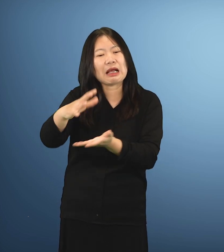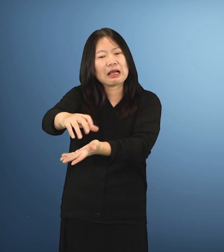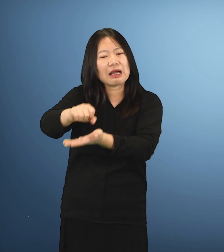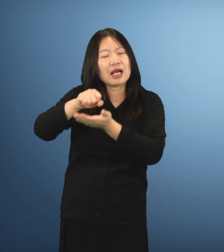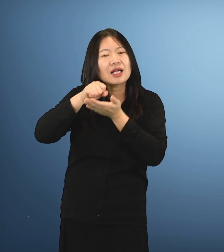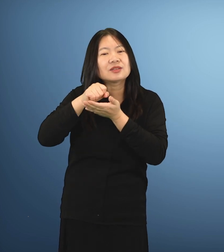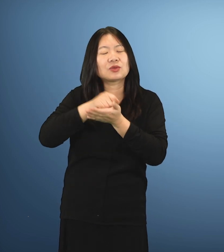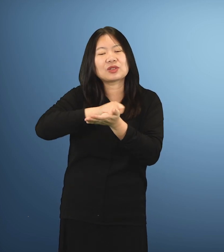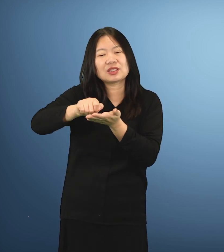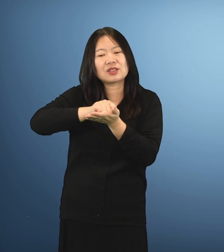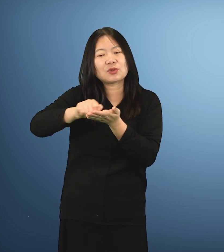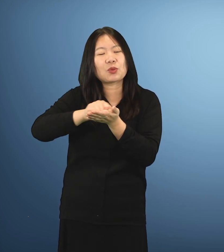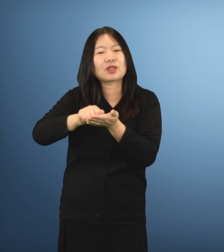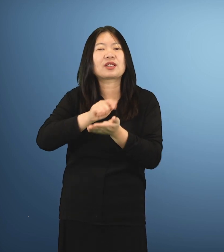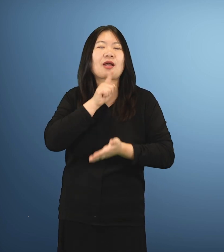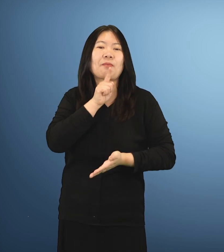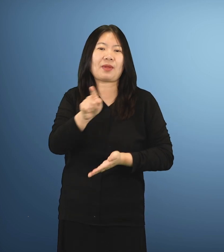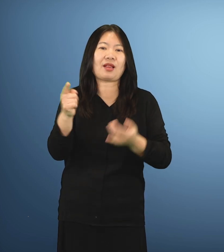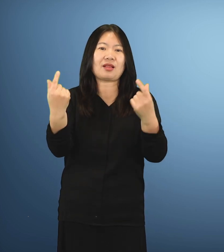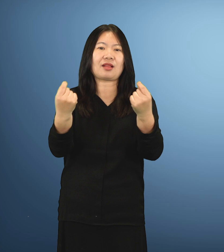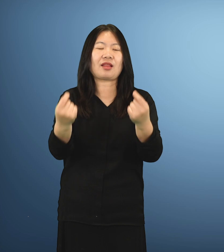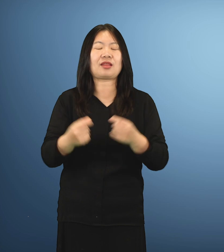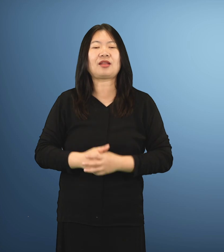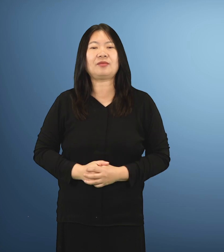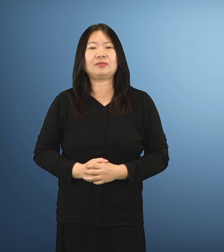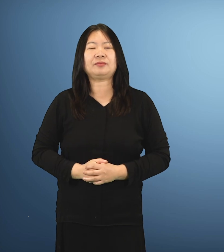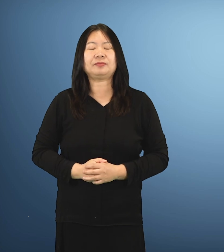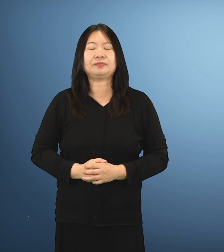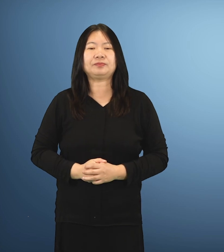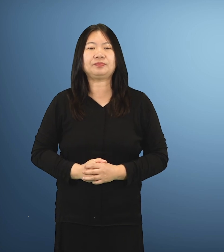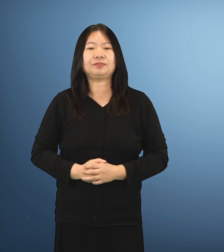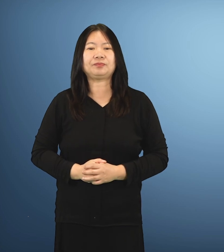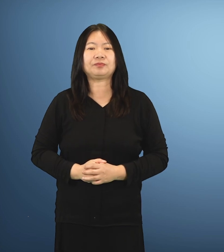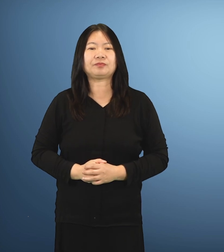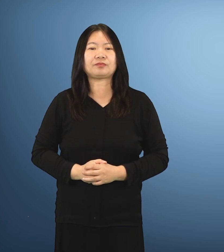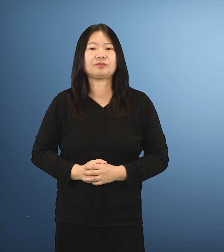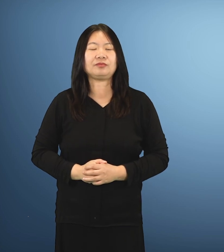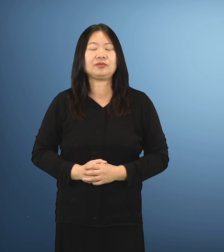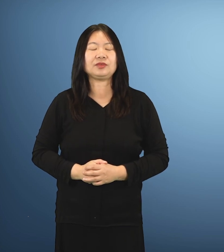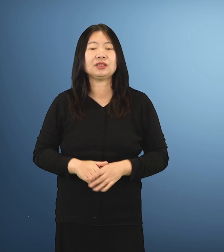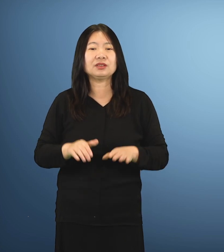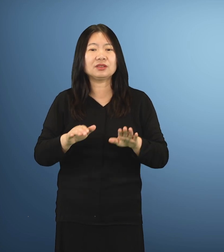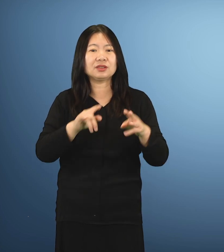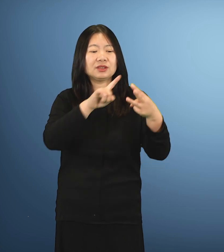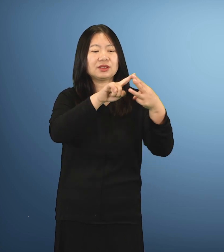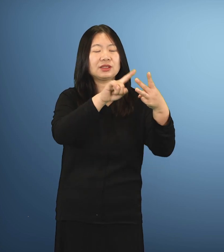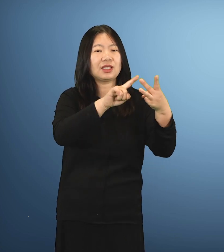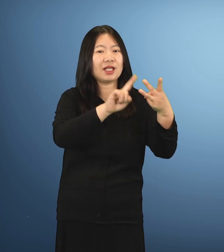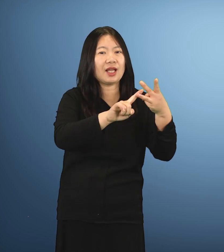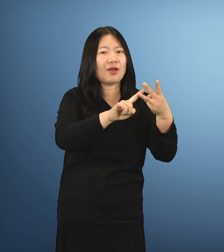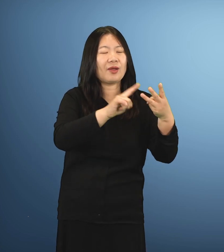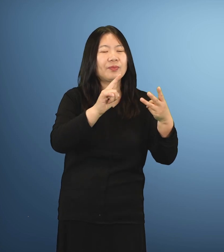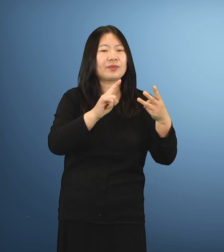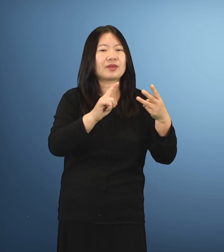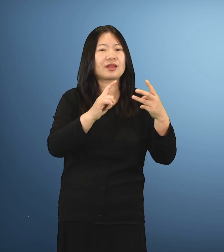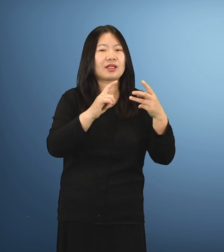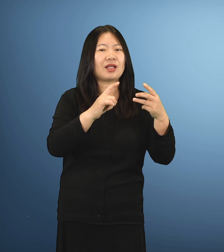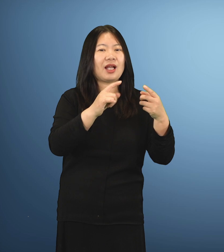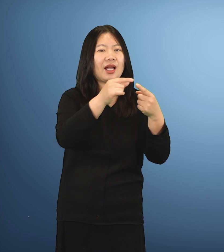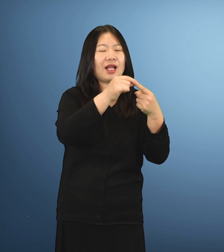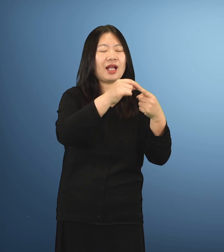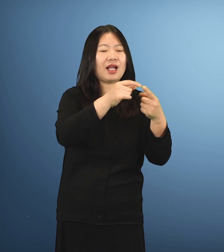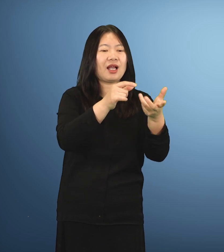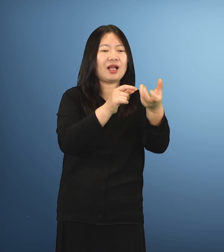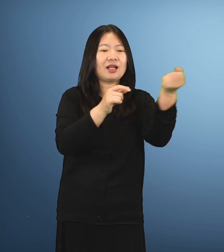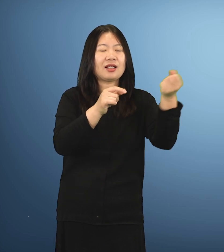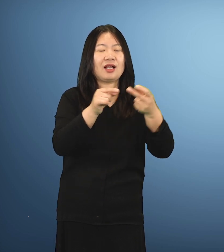기록한 책이다, 그 말 아니에요. 그죠? 맞아요. 그런데도 이 세 복음서를 따로 떼어서 비교를